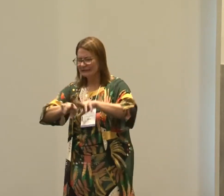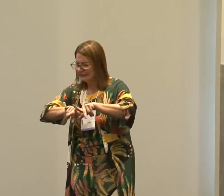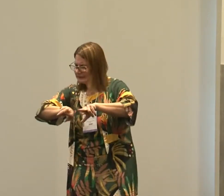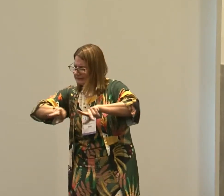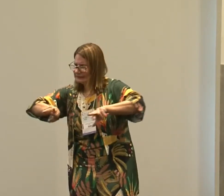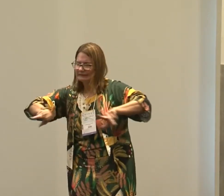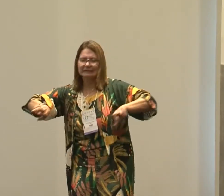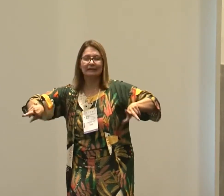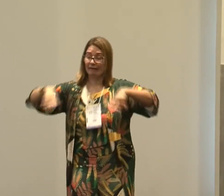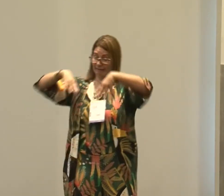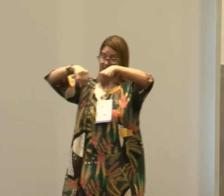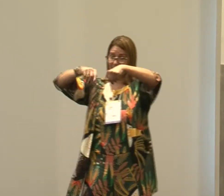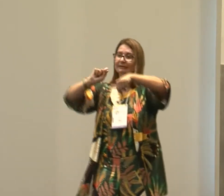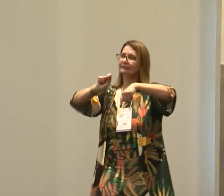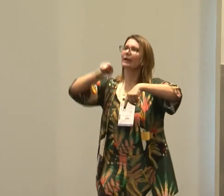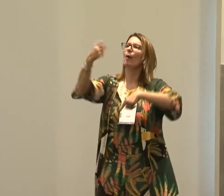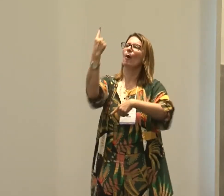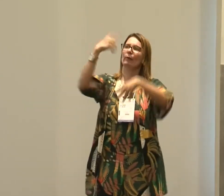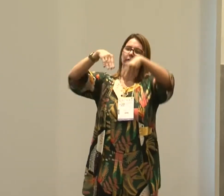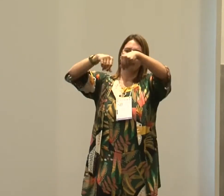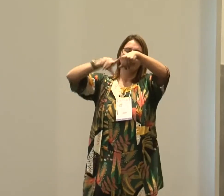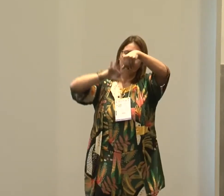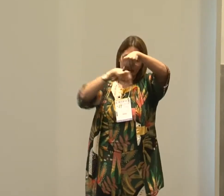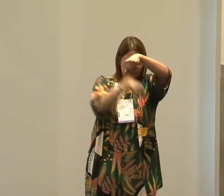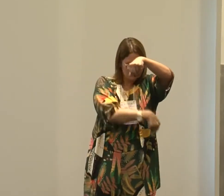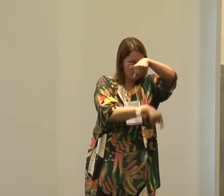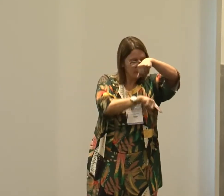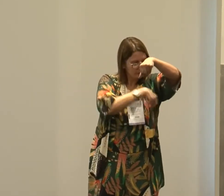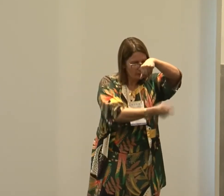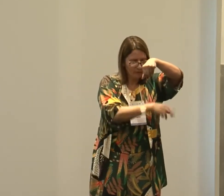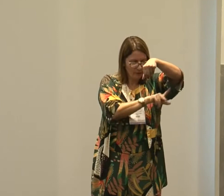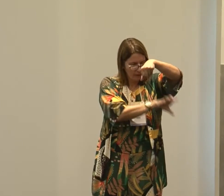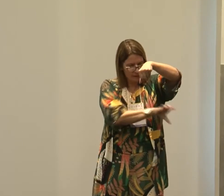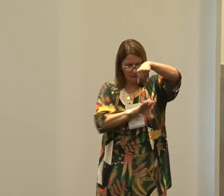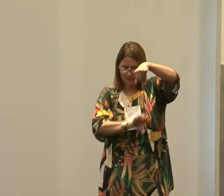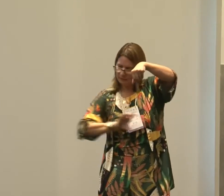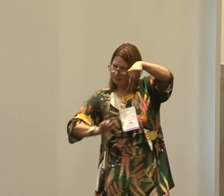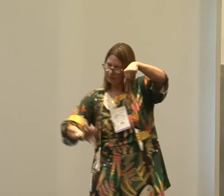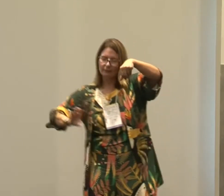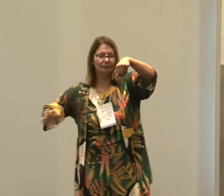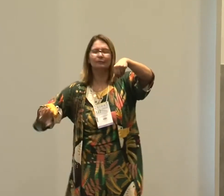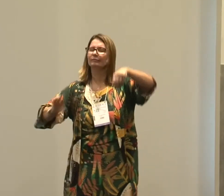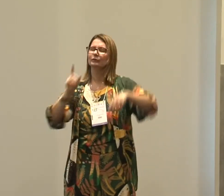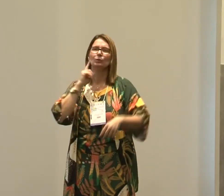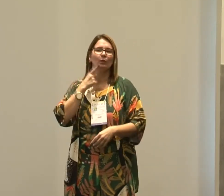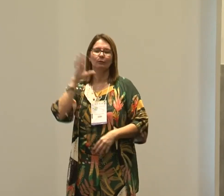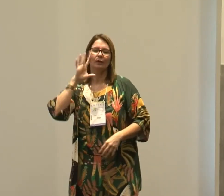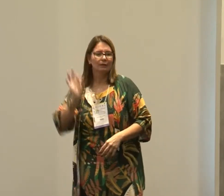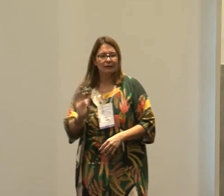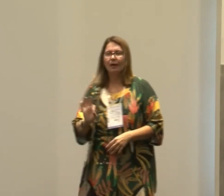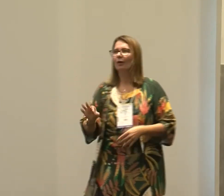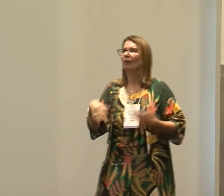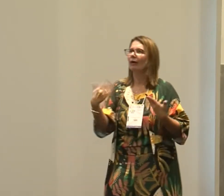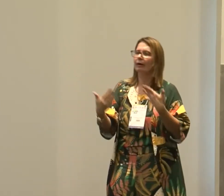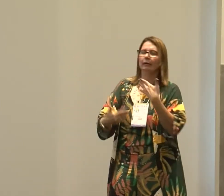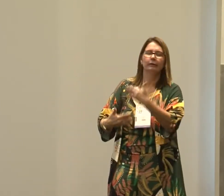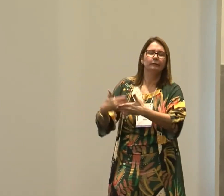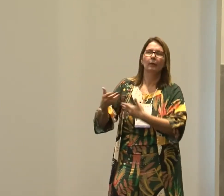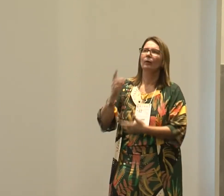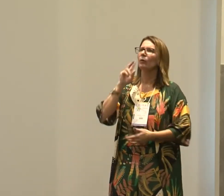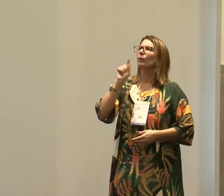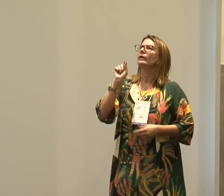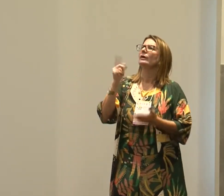remeter a areia, a terra, a barro. E é apenas um único sinal que pode significar muitas coisas. E